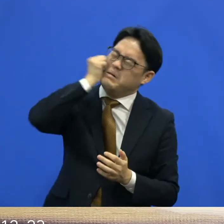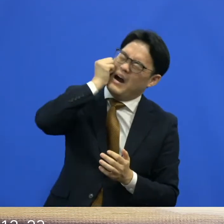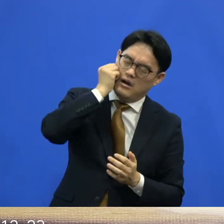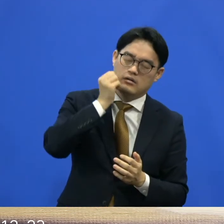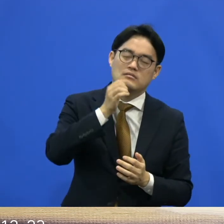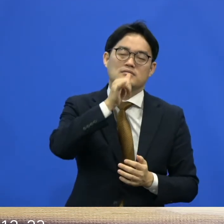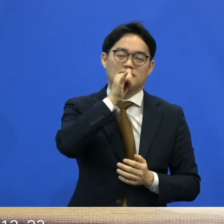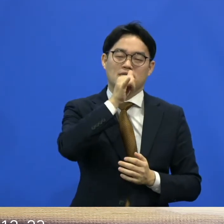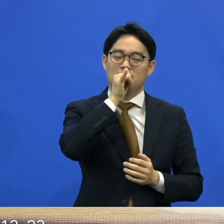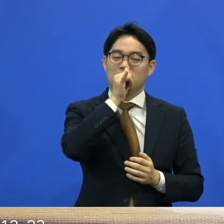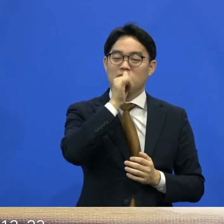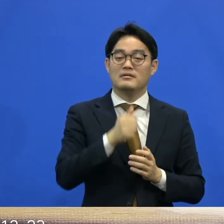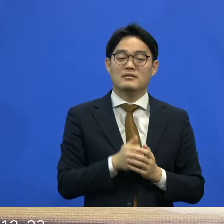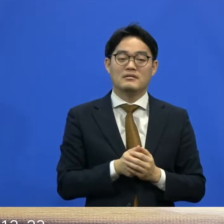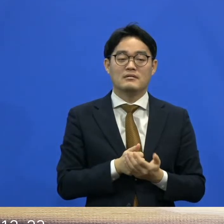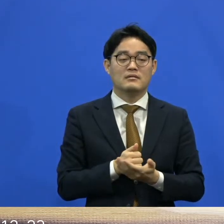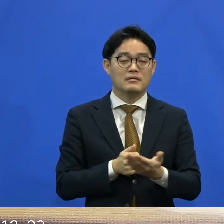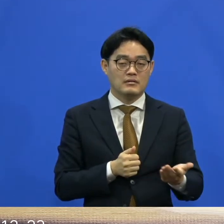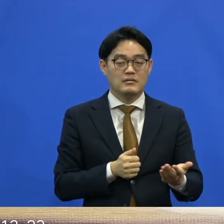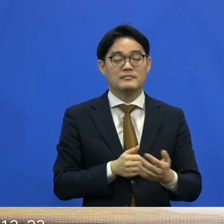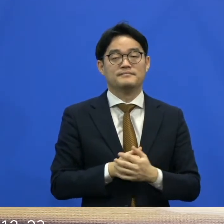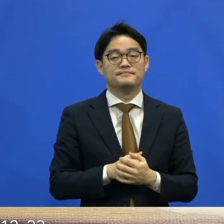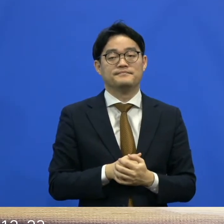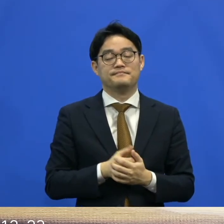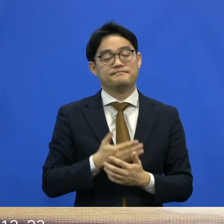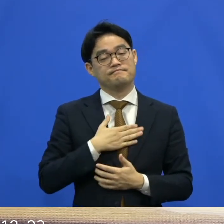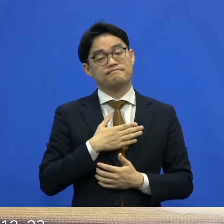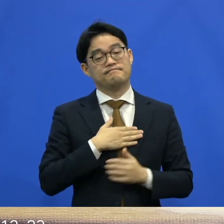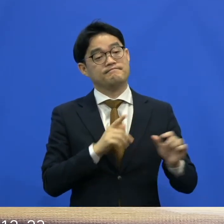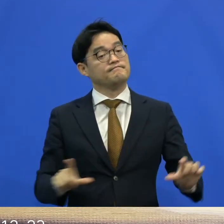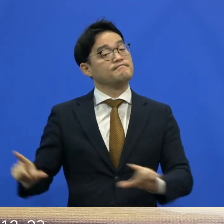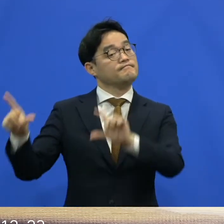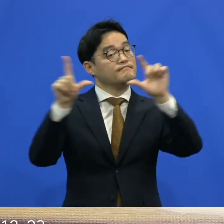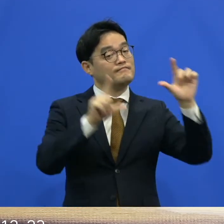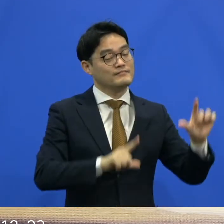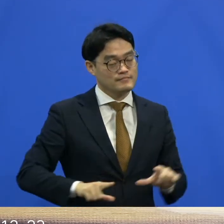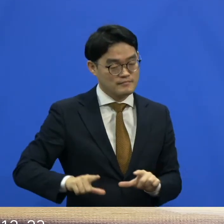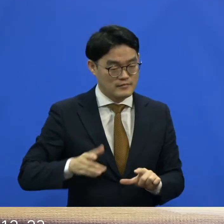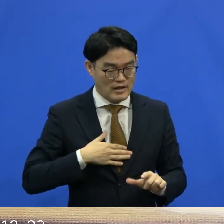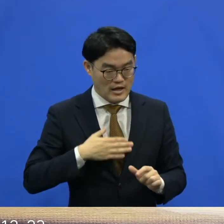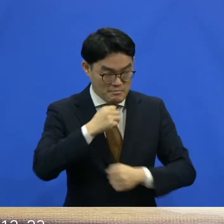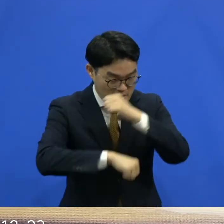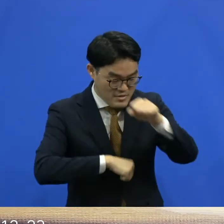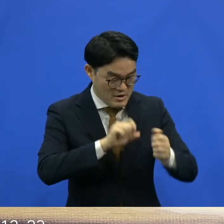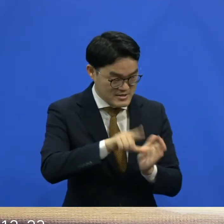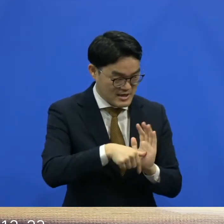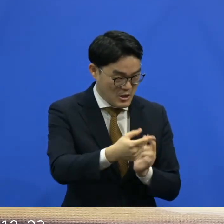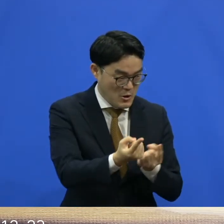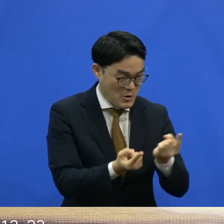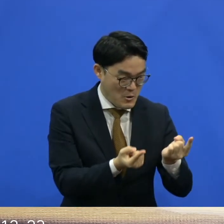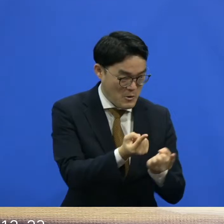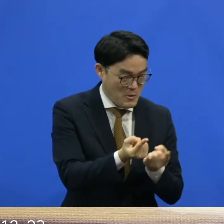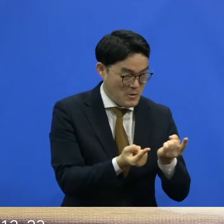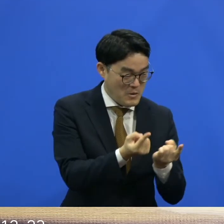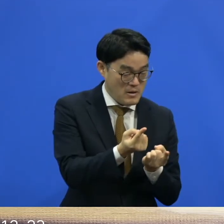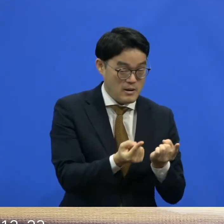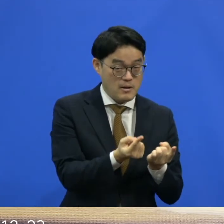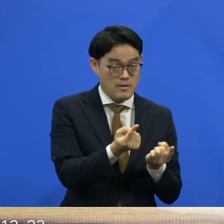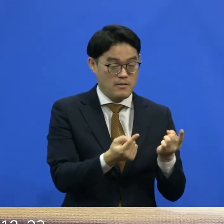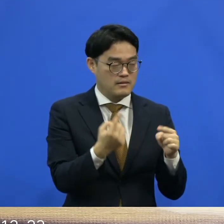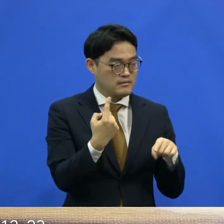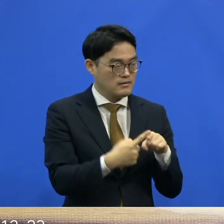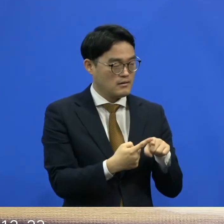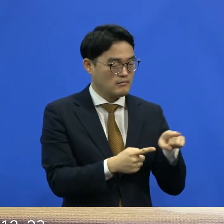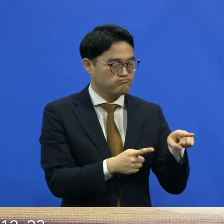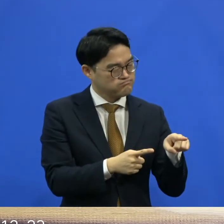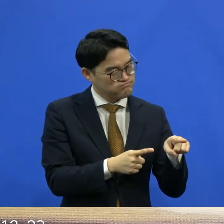이야기가 복잡하게 꼬여버립니다. 여러분, 내가 내 시간을 조절하려고 하다가 이상한 자작극이 되고 맙니다.